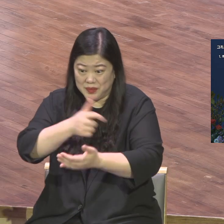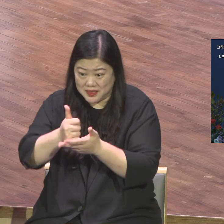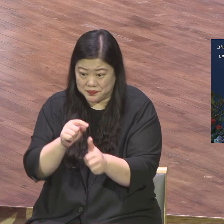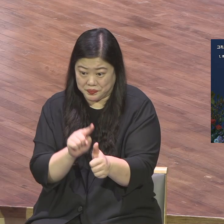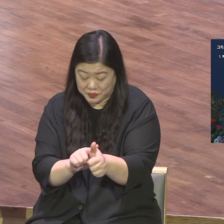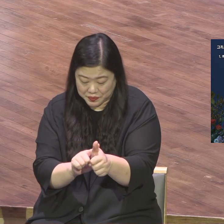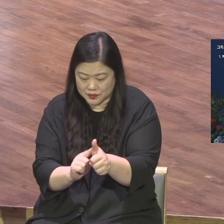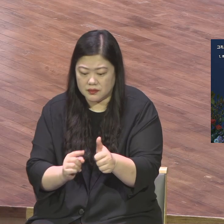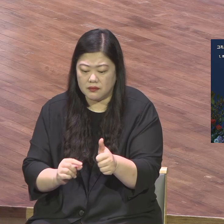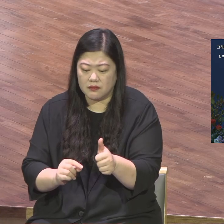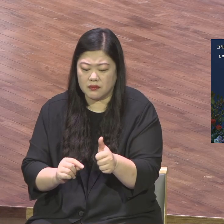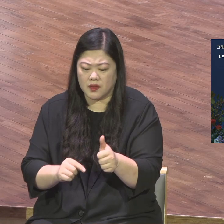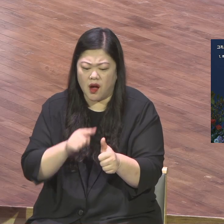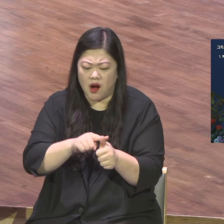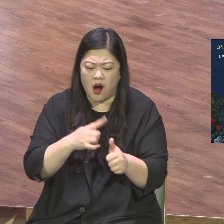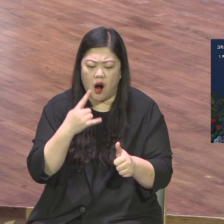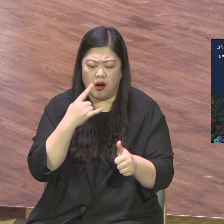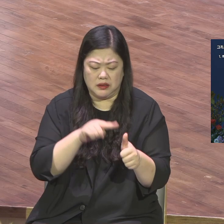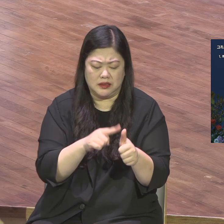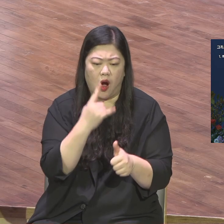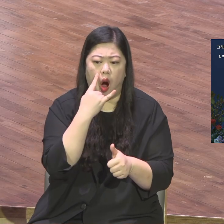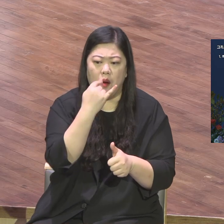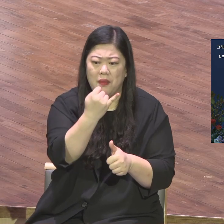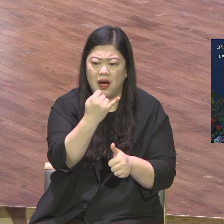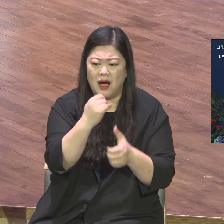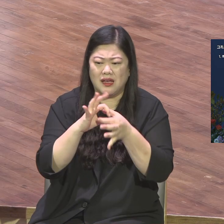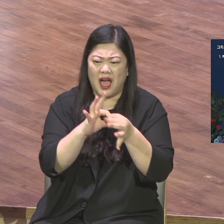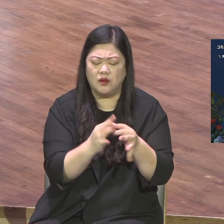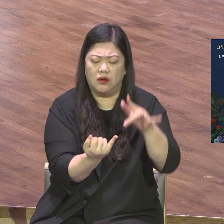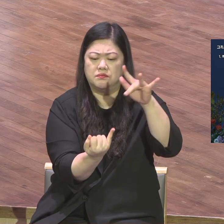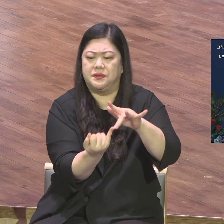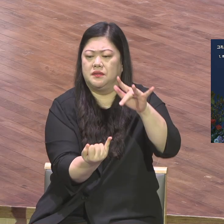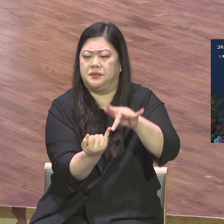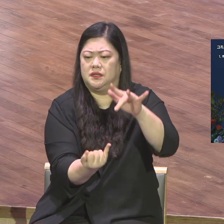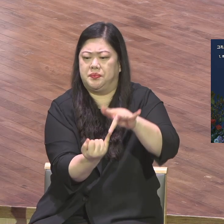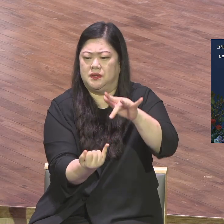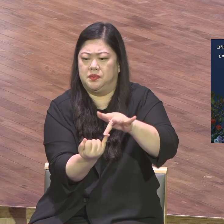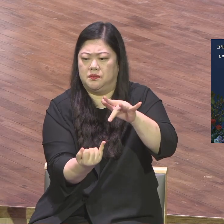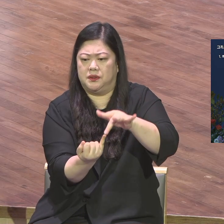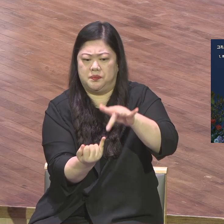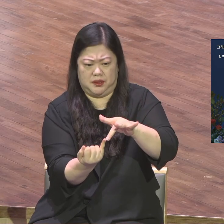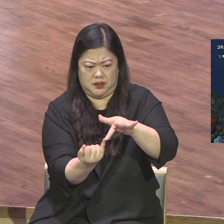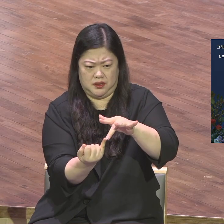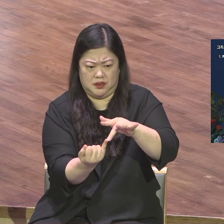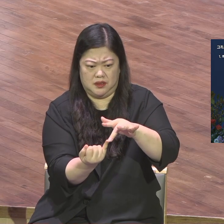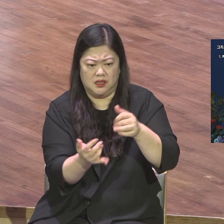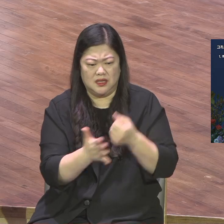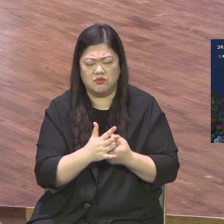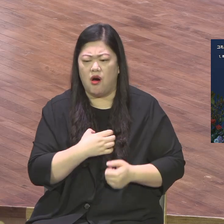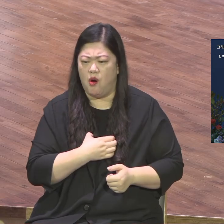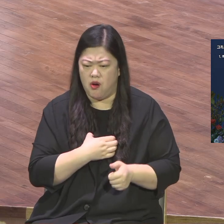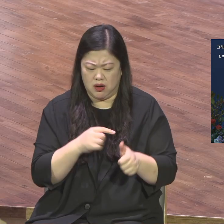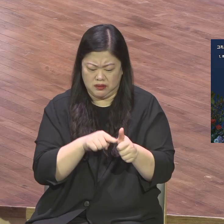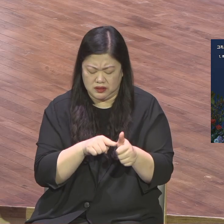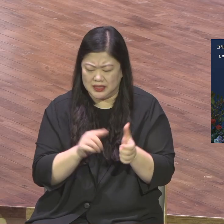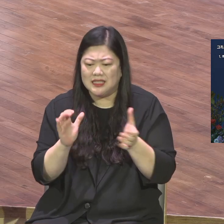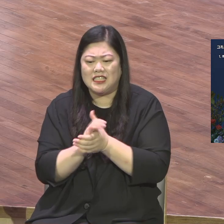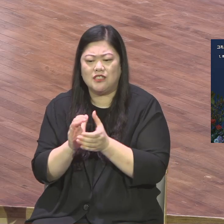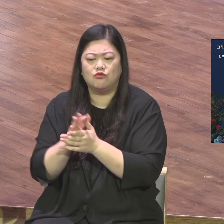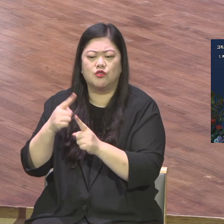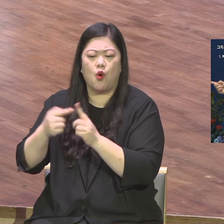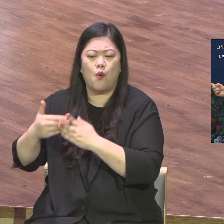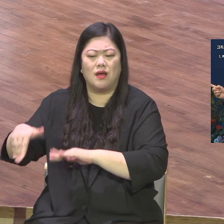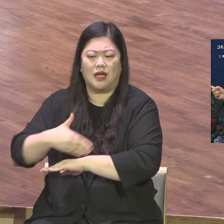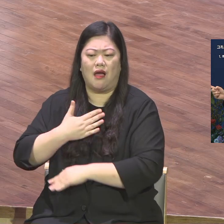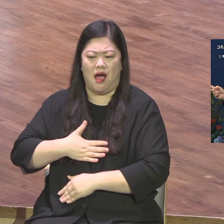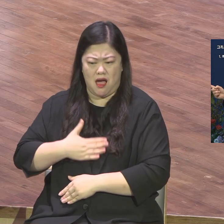그리스도 이름으로 물러가라고 해라. 아, 교회도 안 다니는데 전화 통화 받고 예수 그리스도 이름으로 물러가라 물러가라 물러가라. 어머니 속에